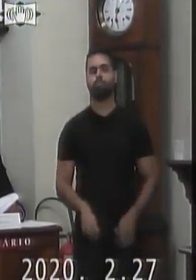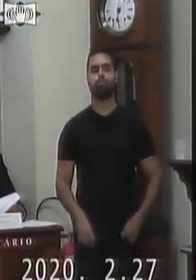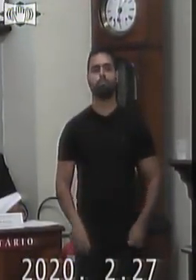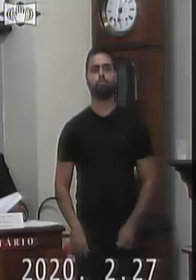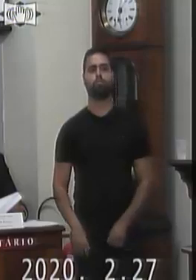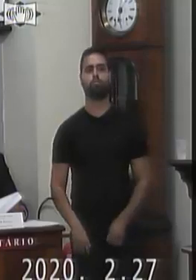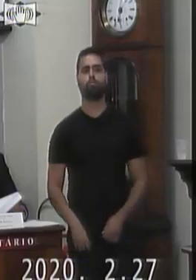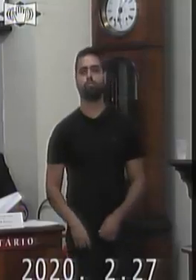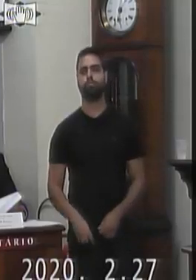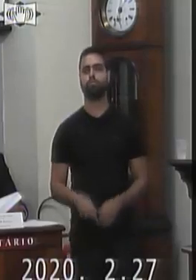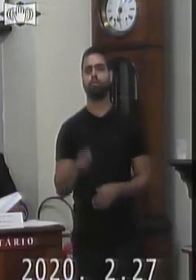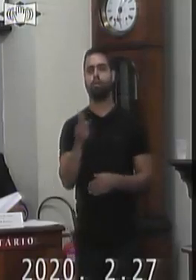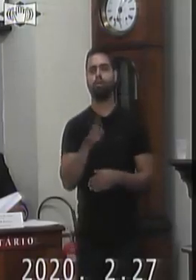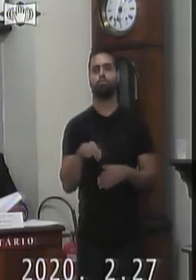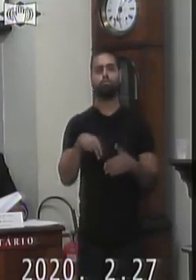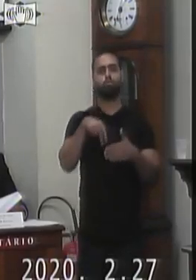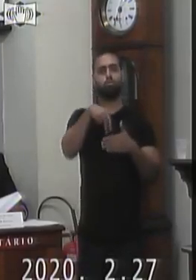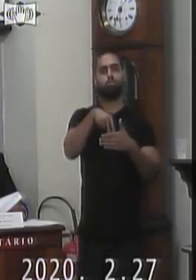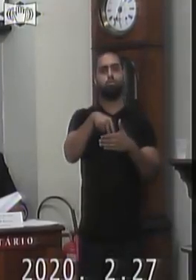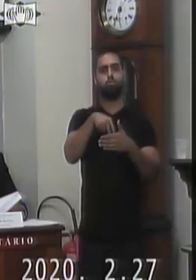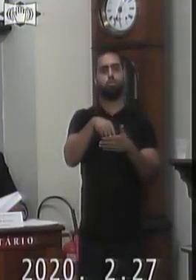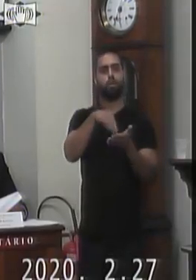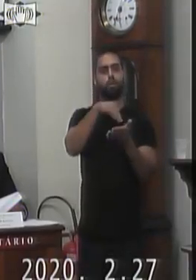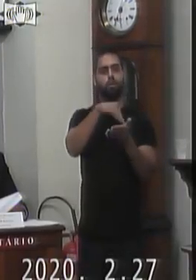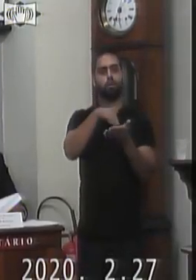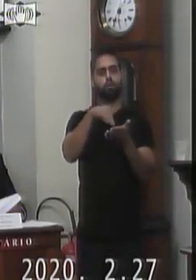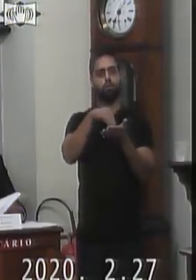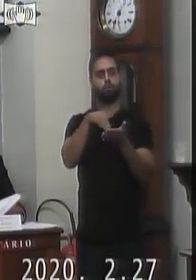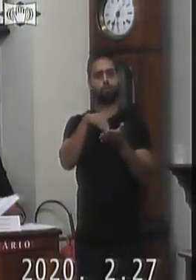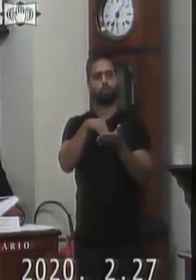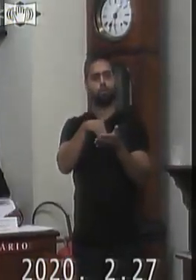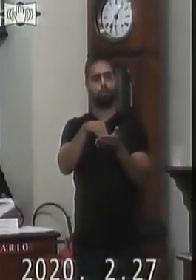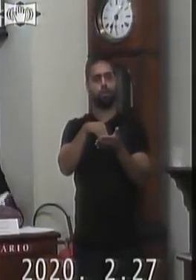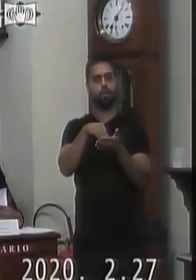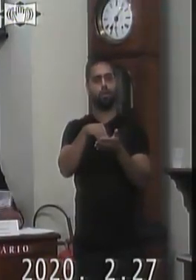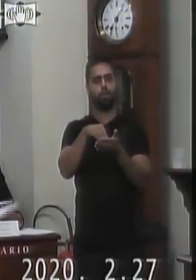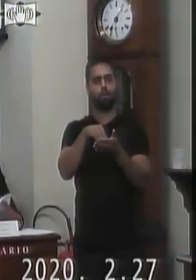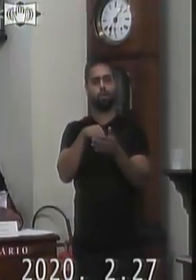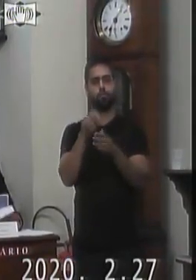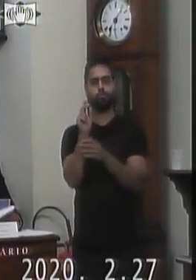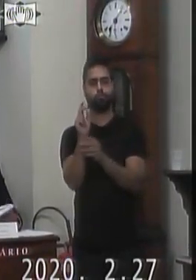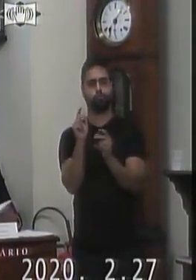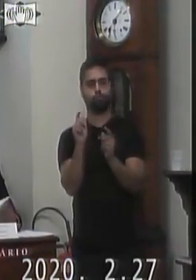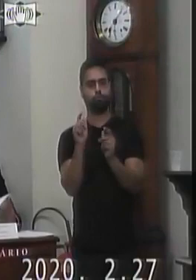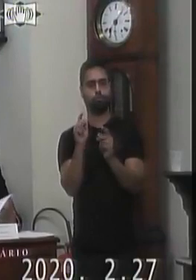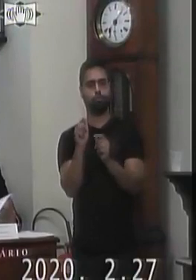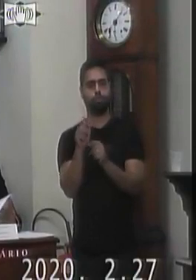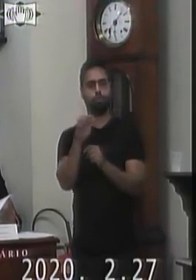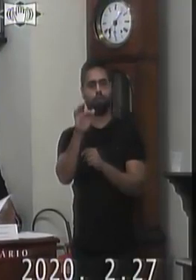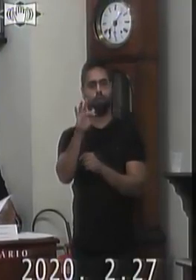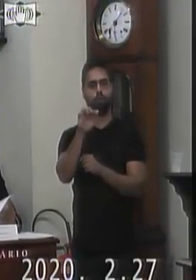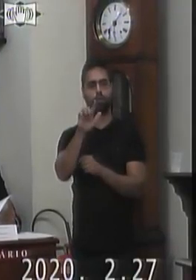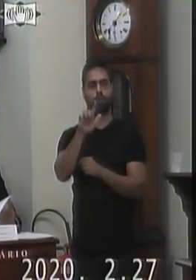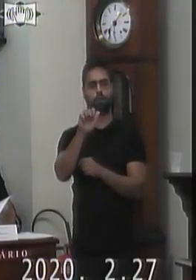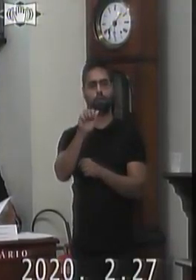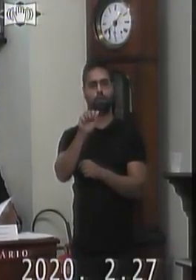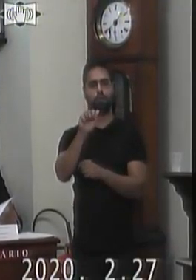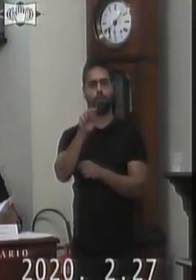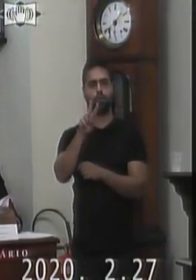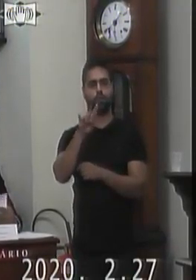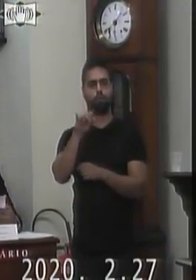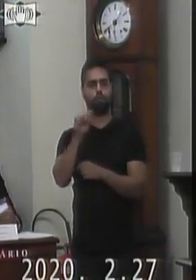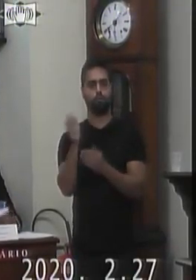ao uso da tribuna pela secretária municipal de Fazenda, senhora Flávia Guimarães Silva,